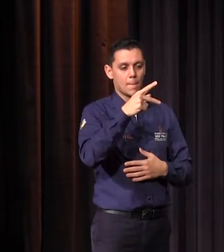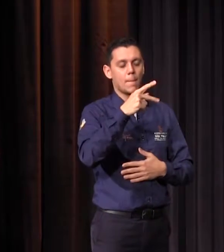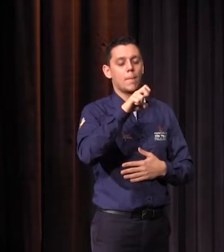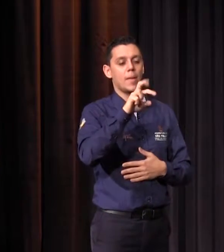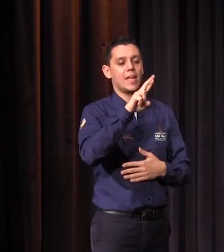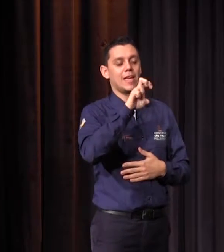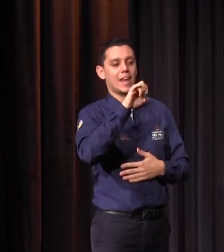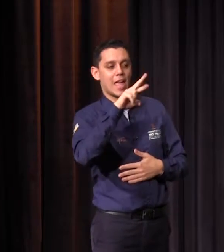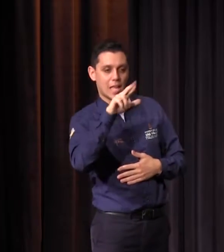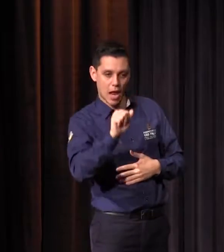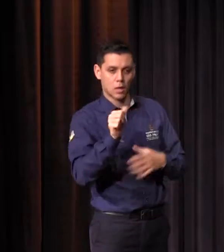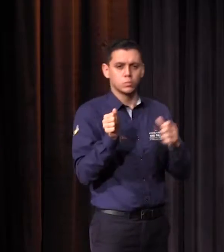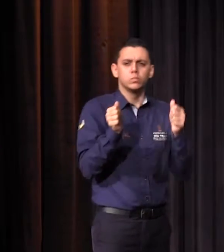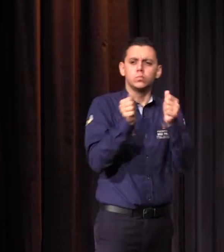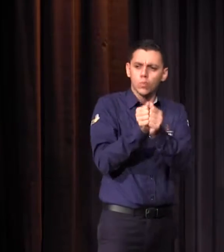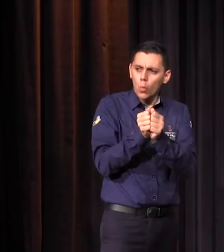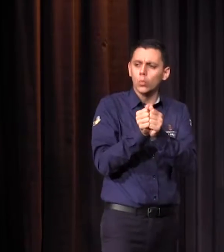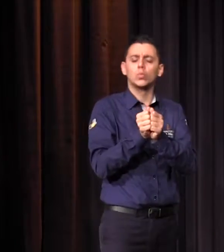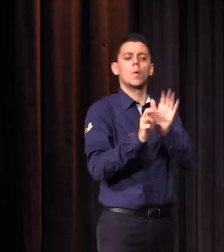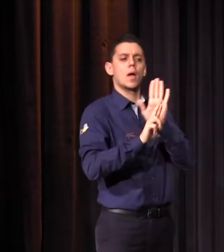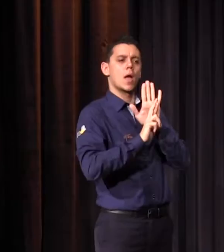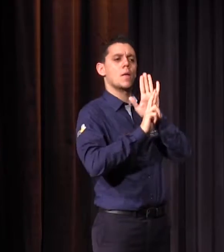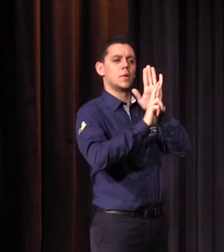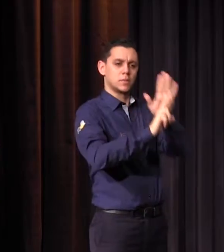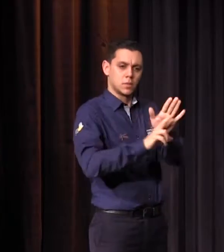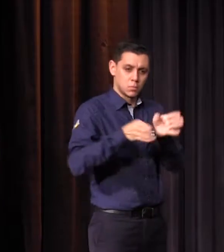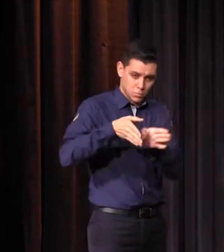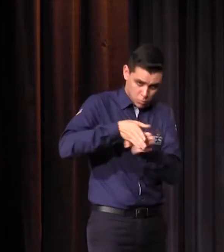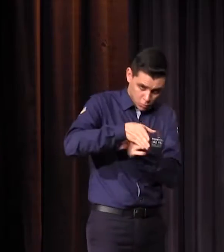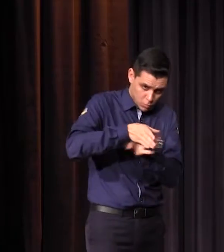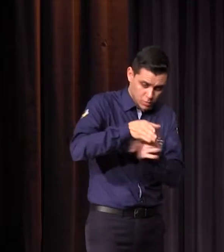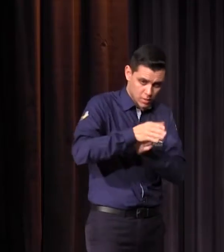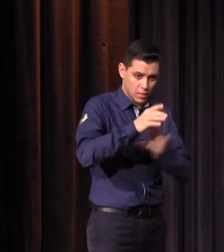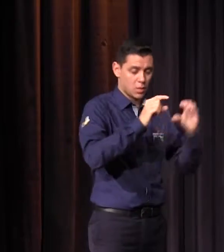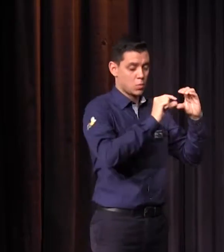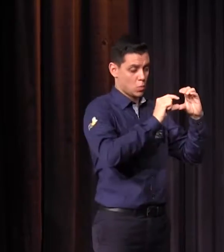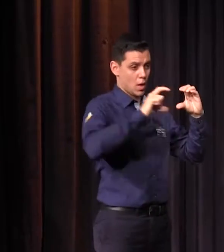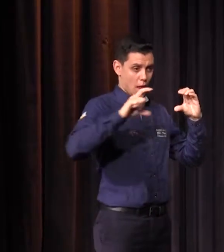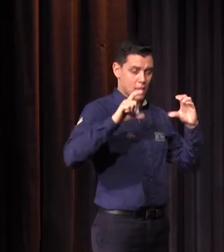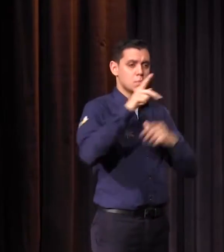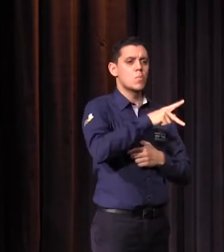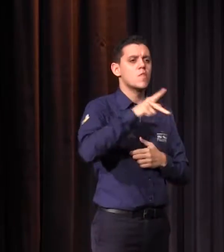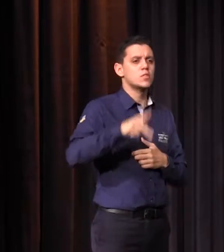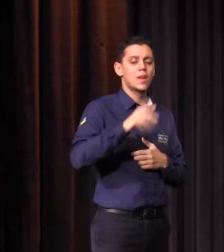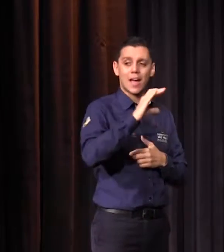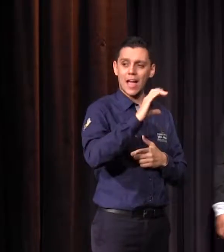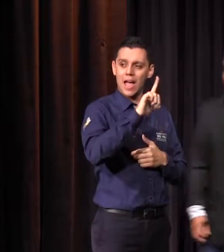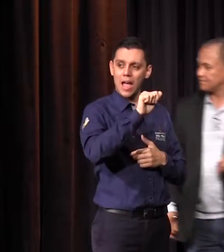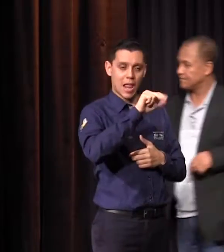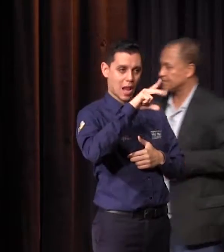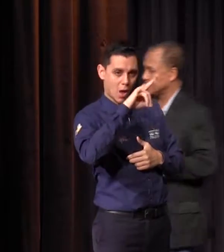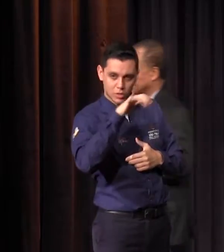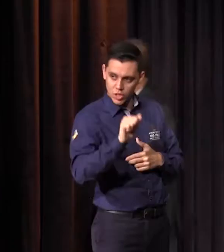juntamente com ela representando os conselheiros do crash de brasilândia professora cláudia e dá algo